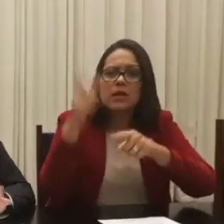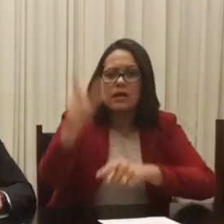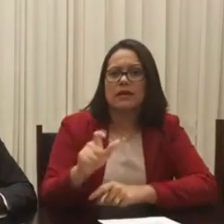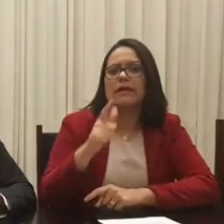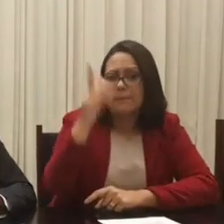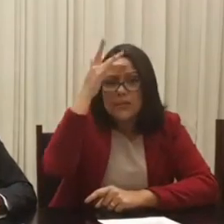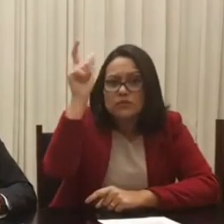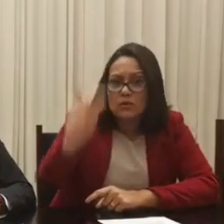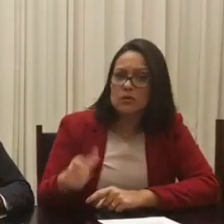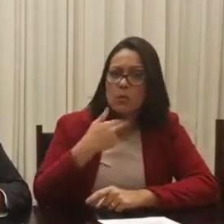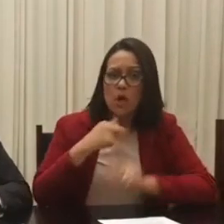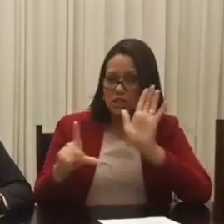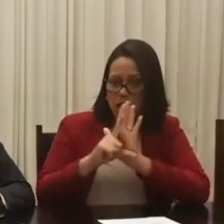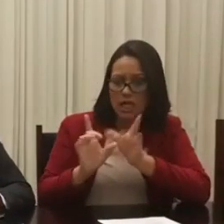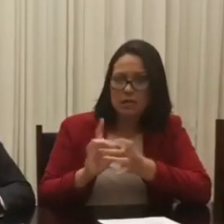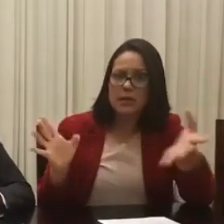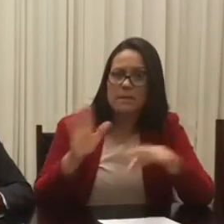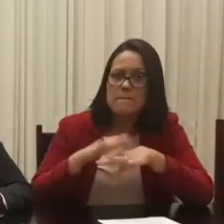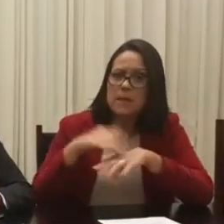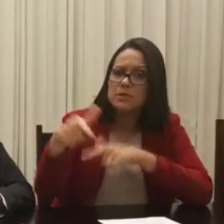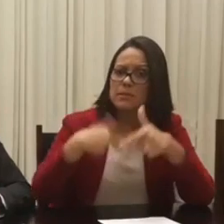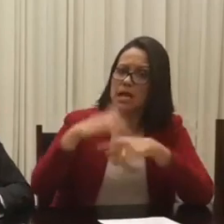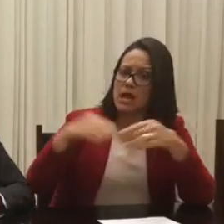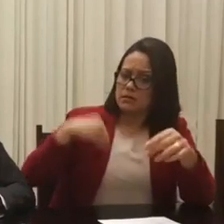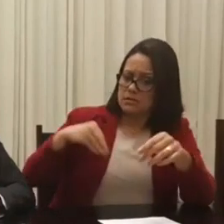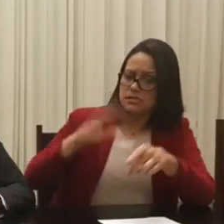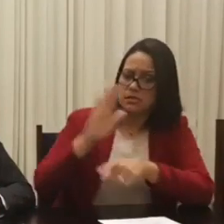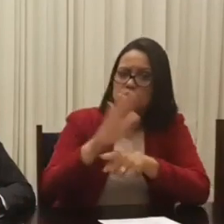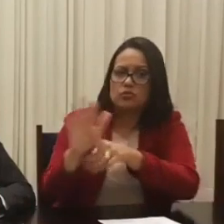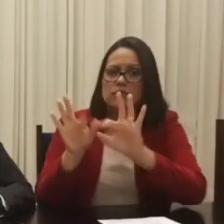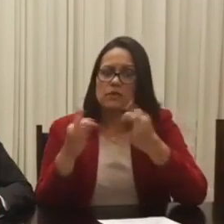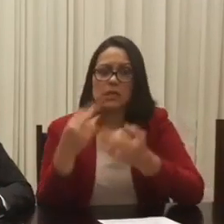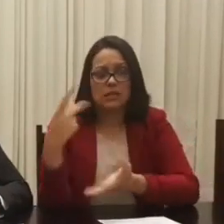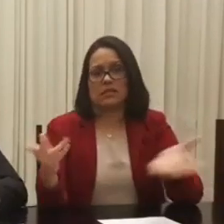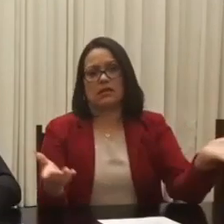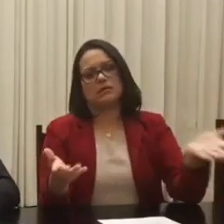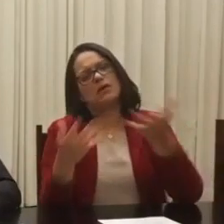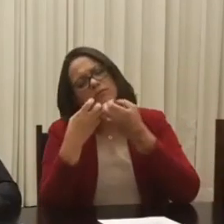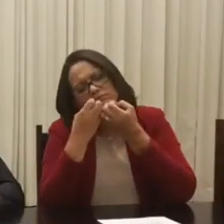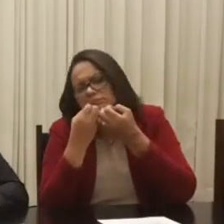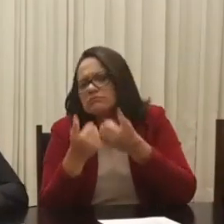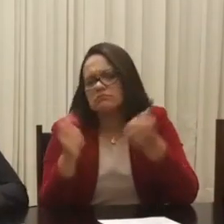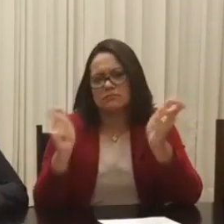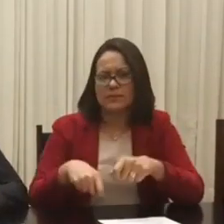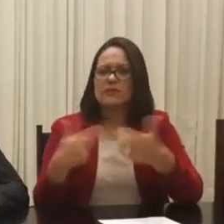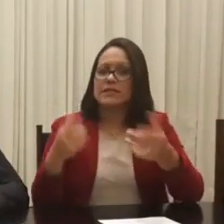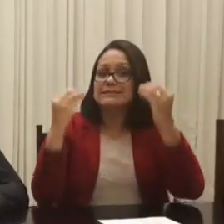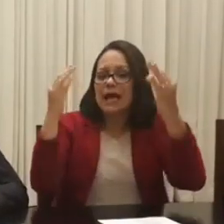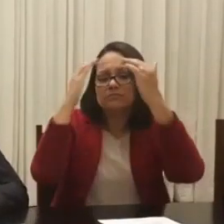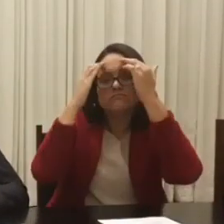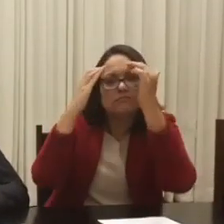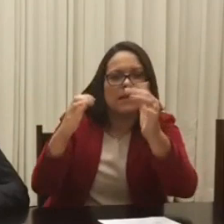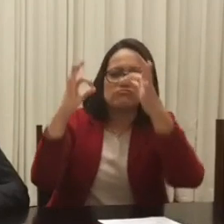num local qualquer e tirar o seu ouro para o seu sustento? Então, queremos legalizar isso daí, muito bem-vindo, até porque nós vamos dar dignidade